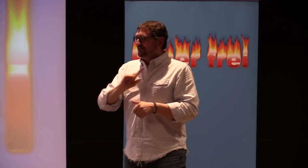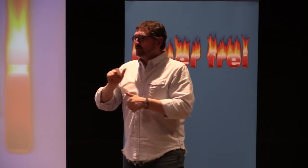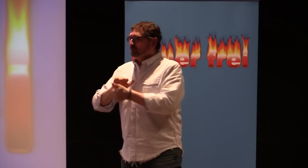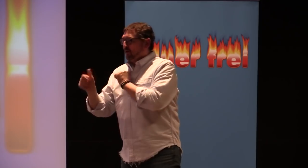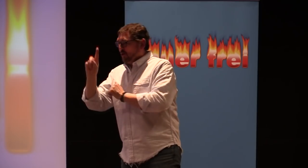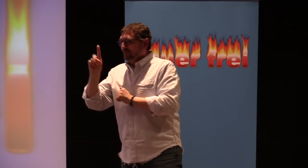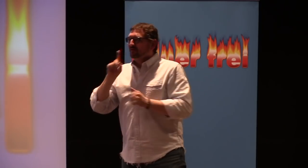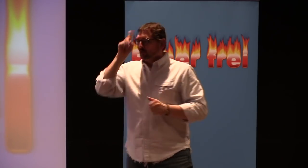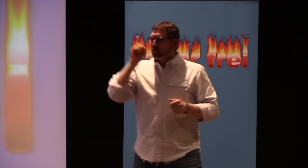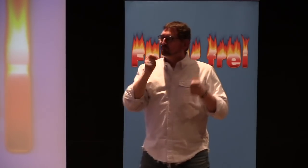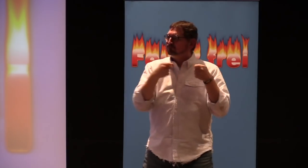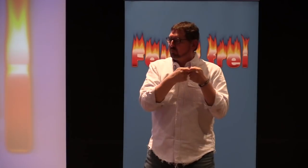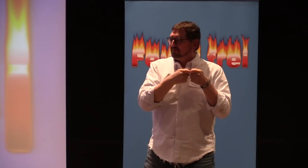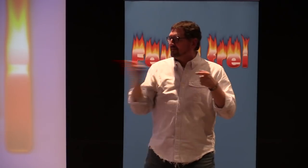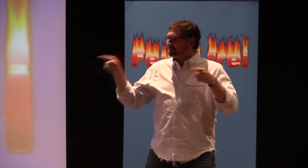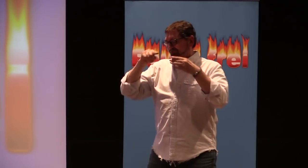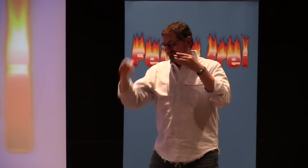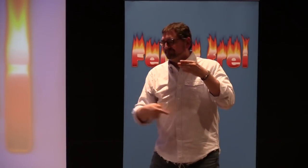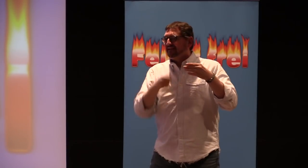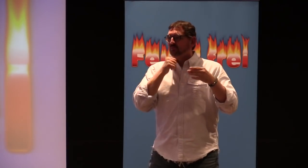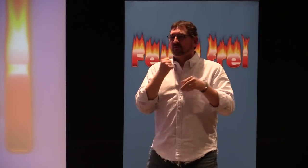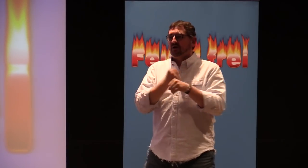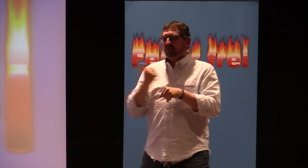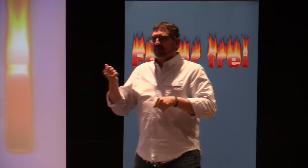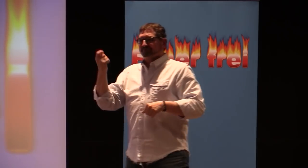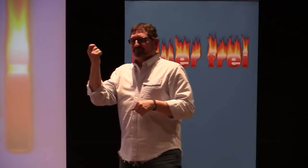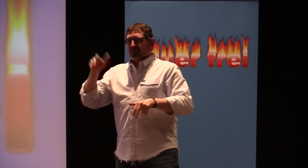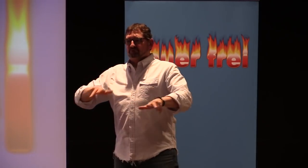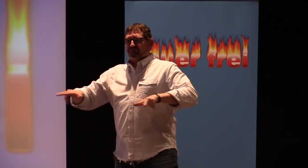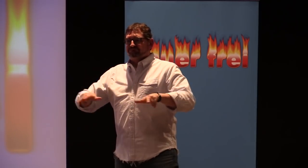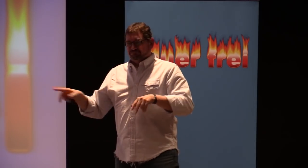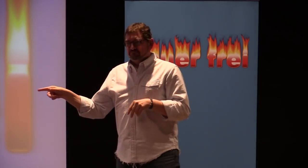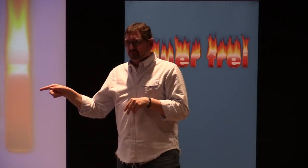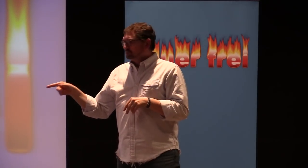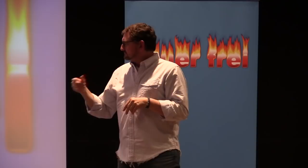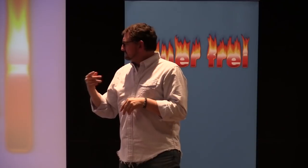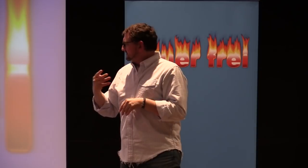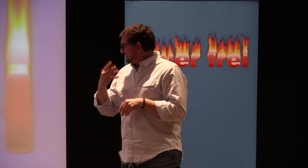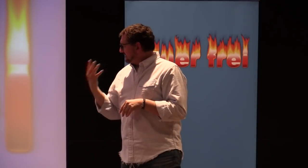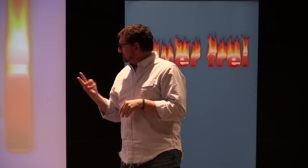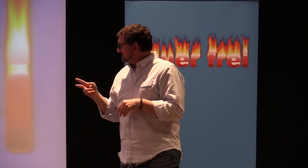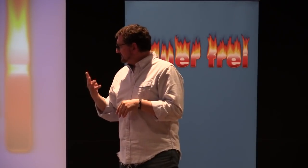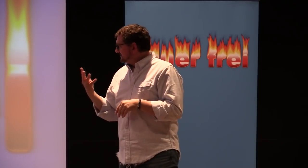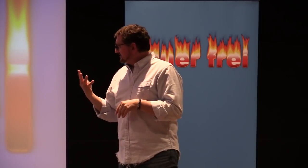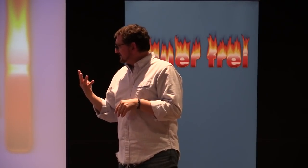hast in der deutschen Gehörlosenjugend, nicht in der Sportjugend, sondern in der deutschen Gehörlosenjugend mitgearbeitet, auch